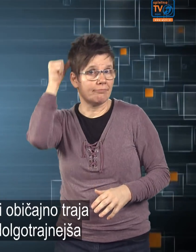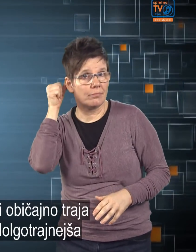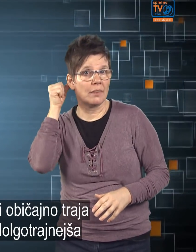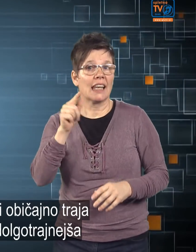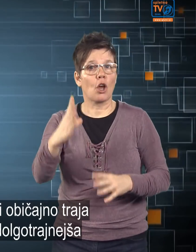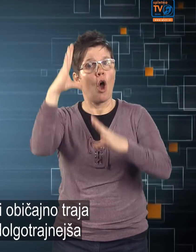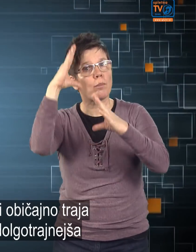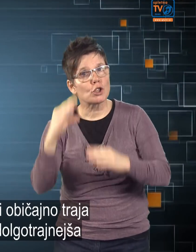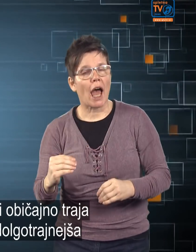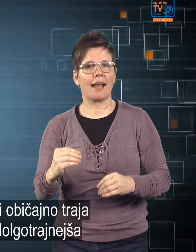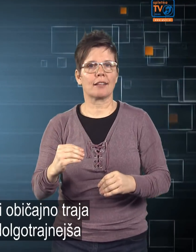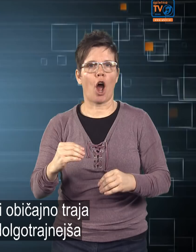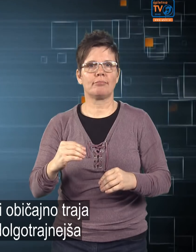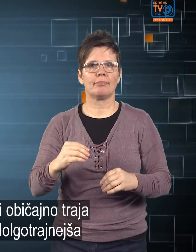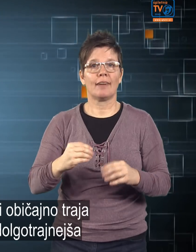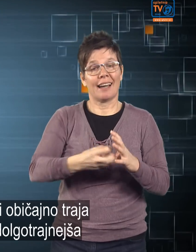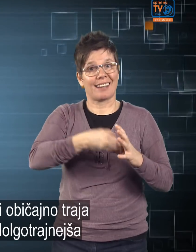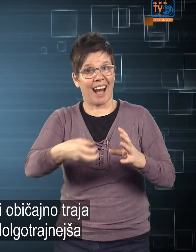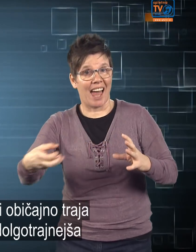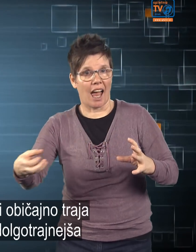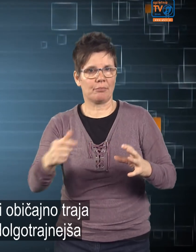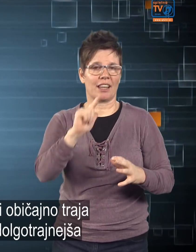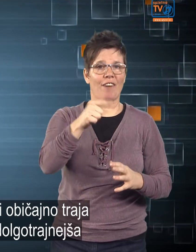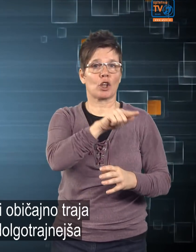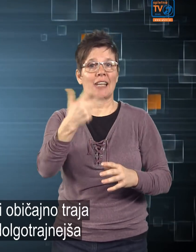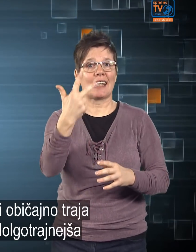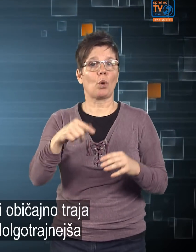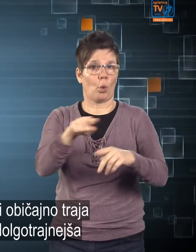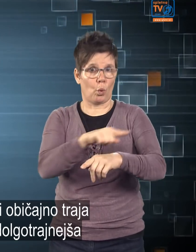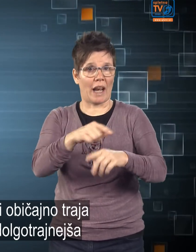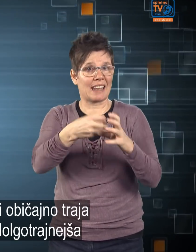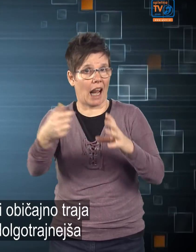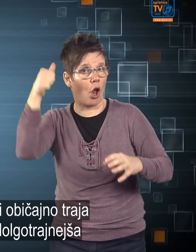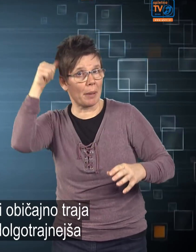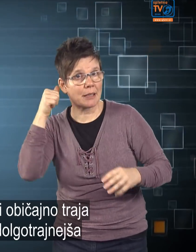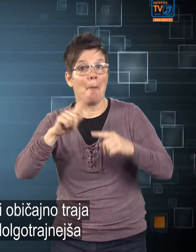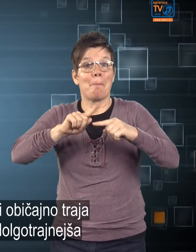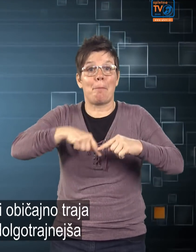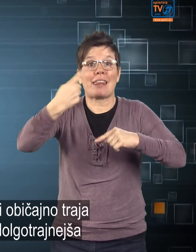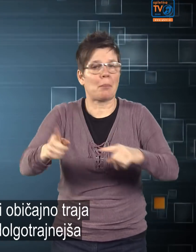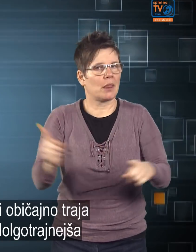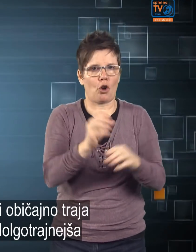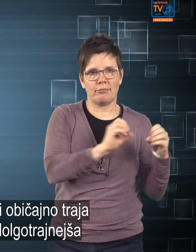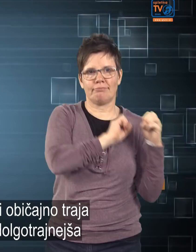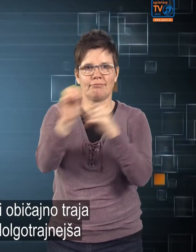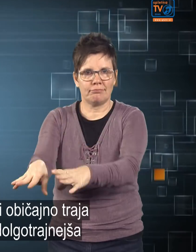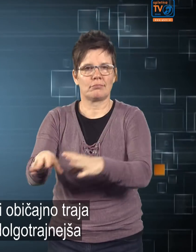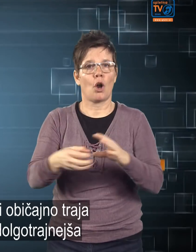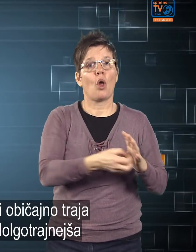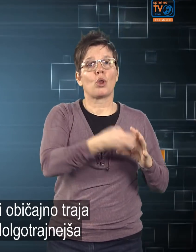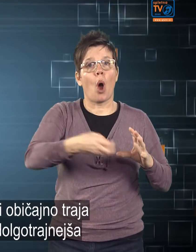Po posegu, ki običajno traja 2 do 3 ure, sledi dolgotrajnejša rehabilitacija govora in